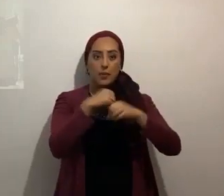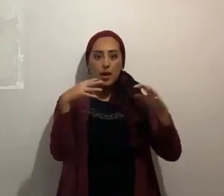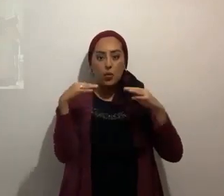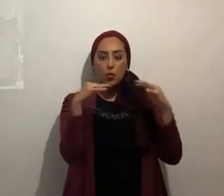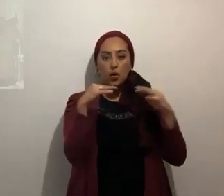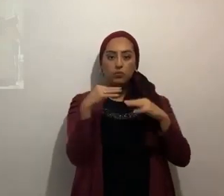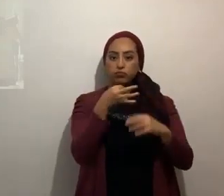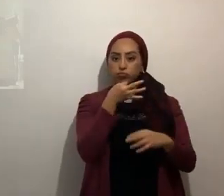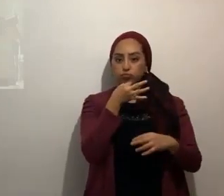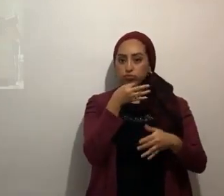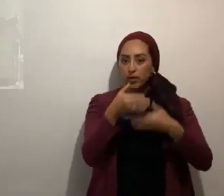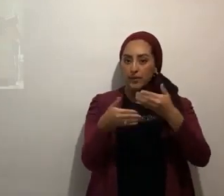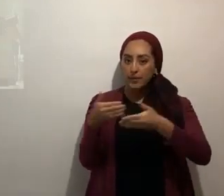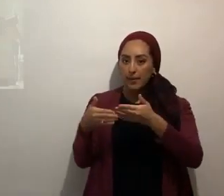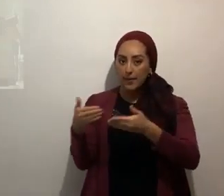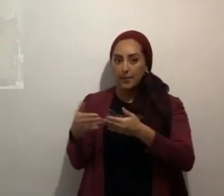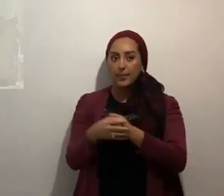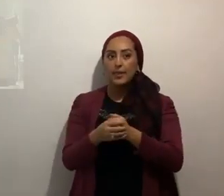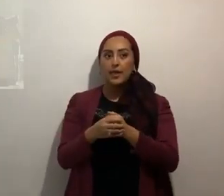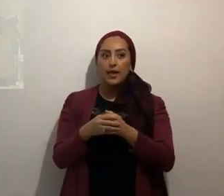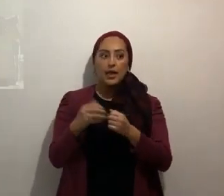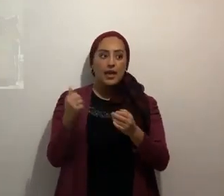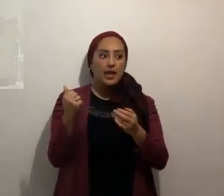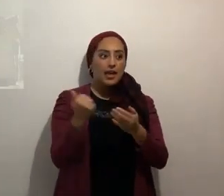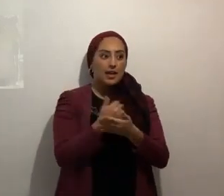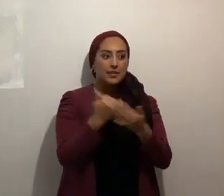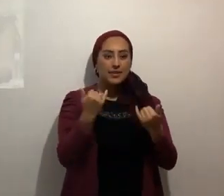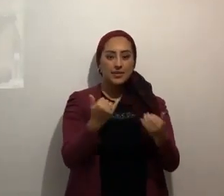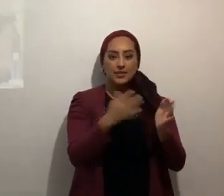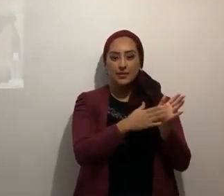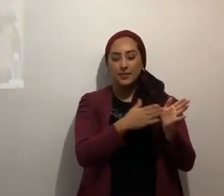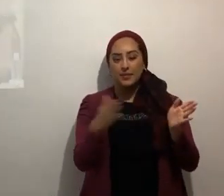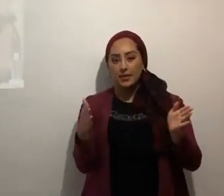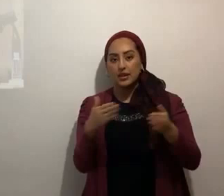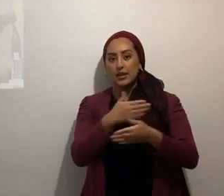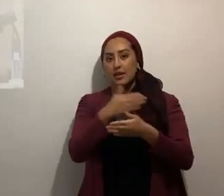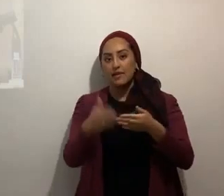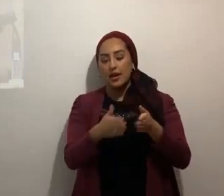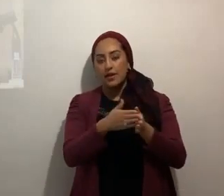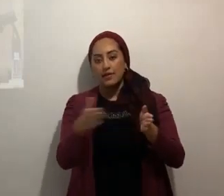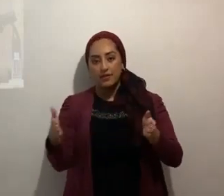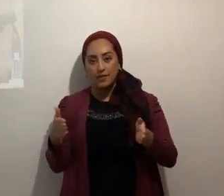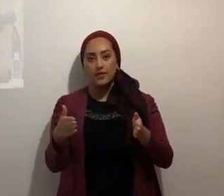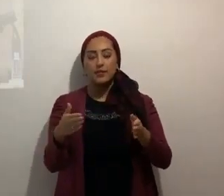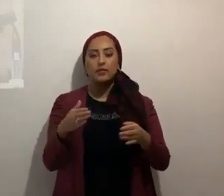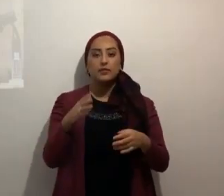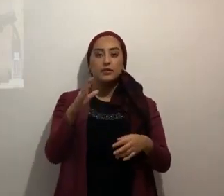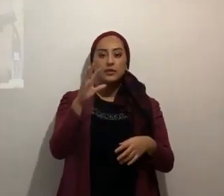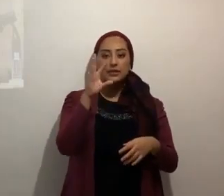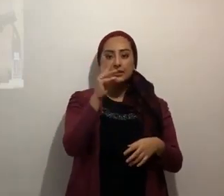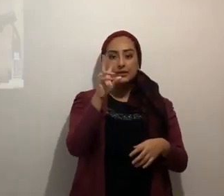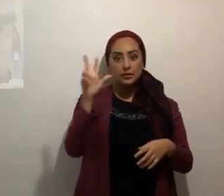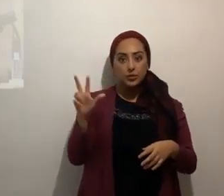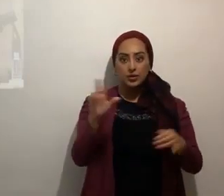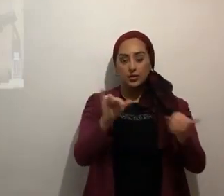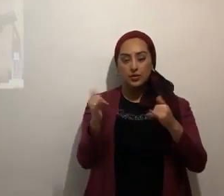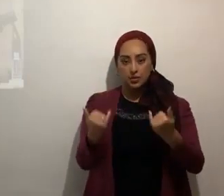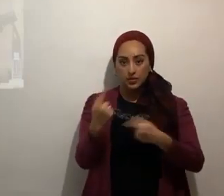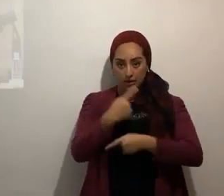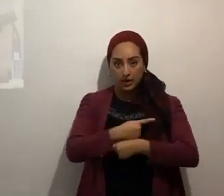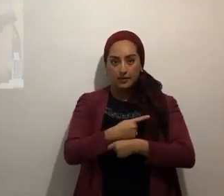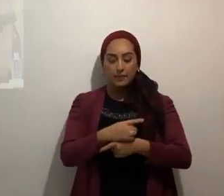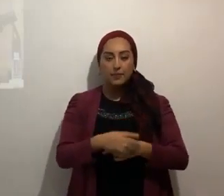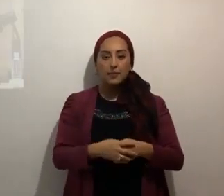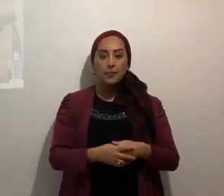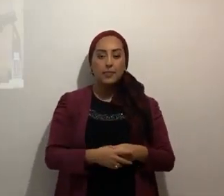guerra. Entonces, todas estas rectas finales, en cuanto recta final 63, como la de hoy, que lleve